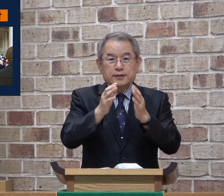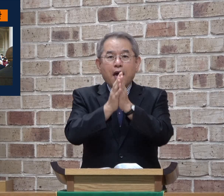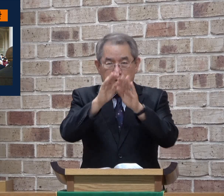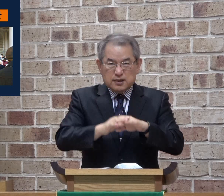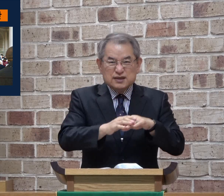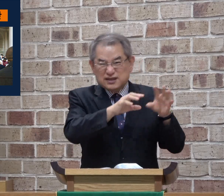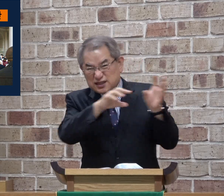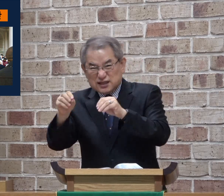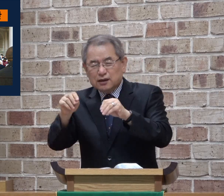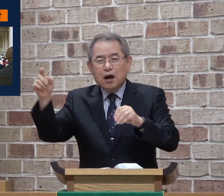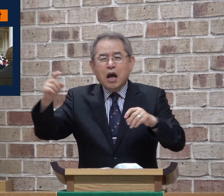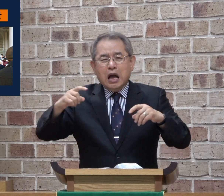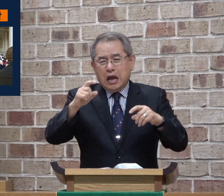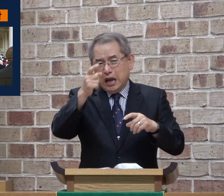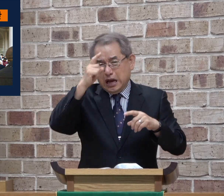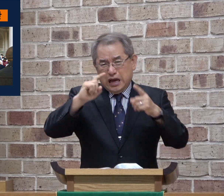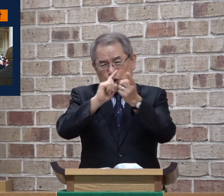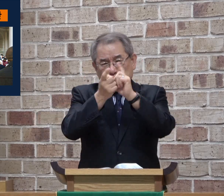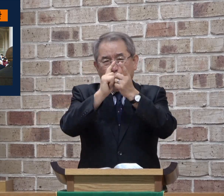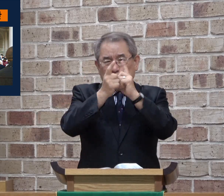일부는 공립학교에서 예배 금지 논란이 일어나서